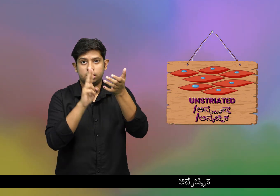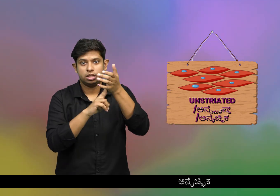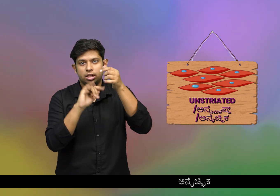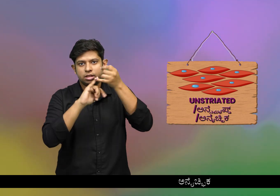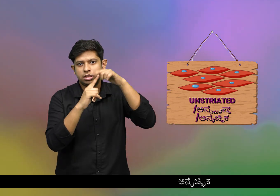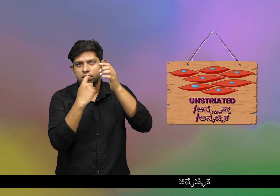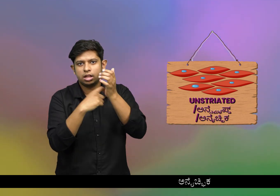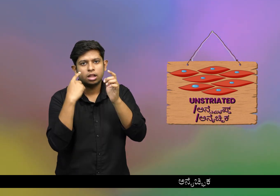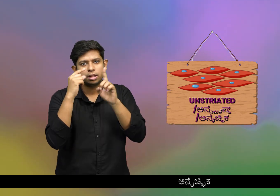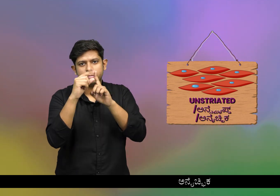ಅನೈಚ್ಛಿಕ.